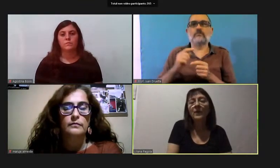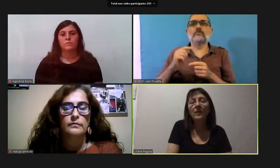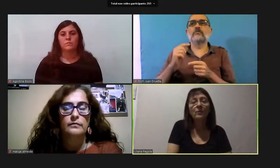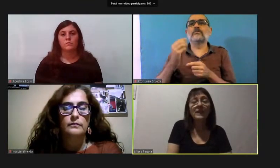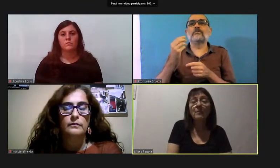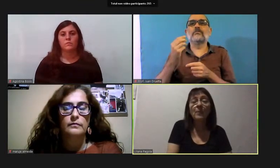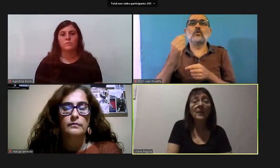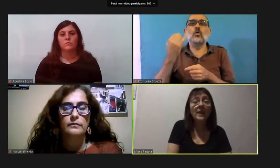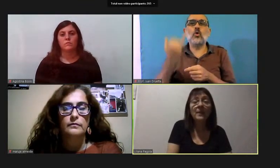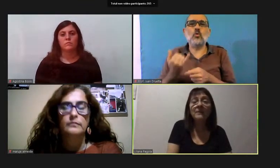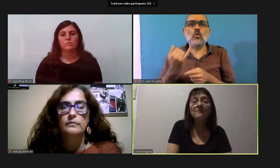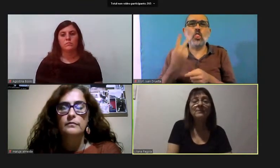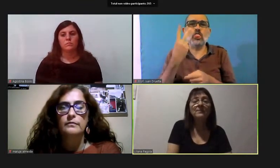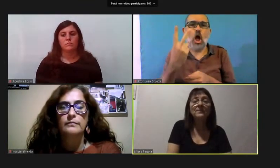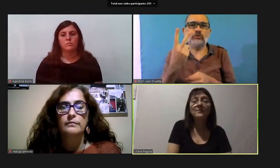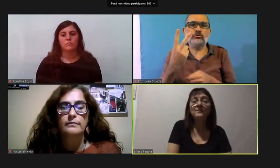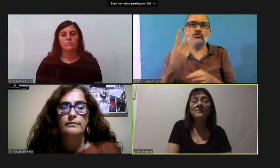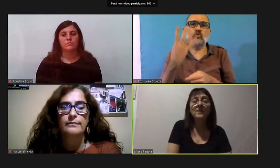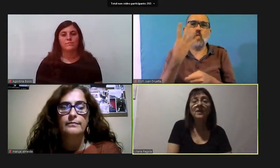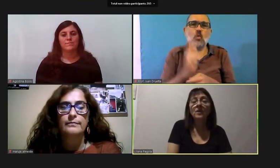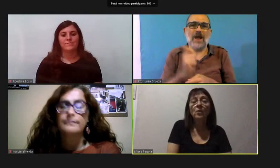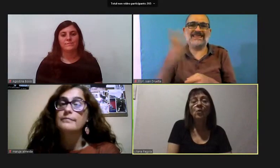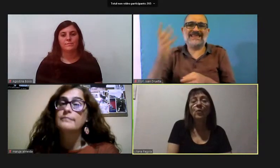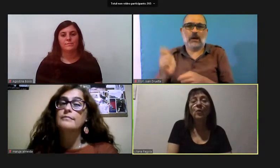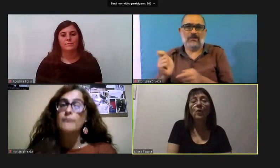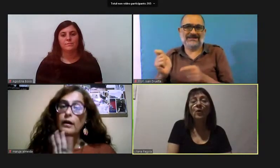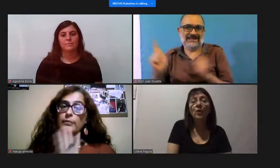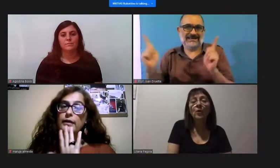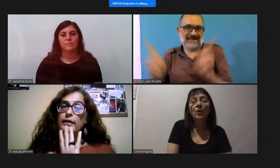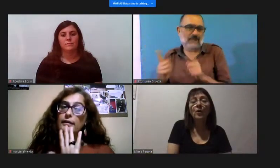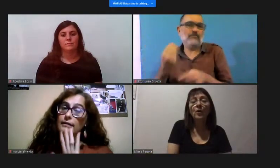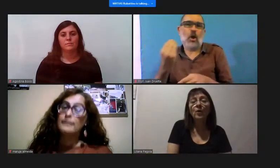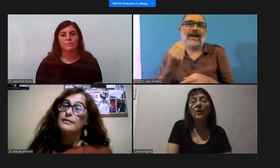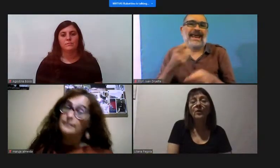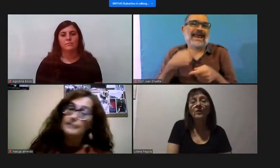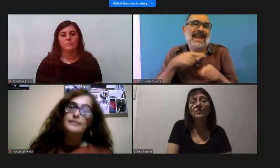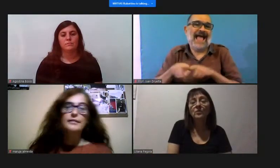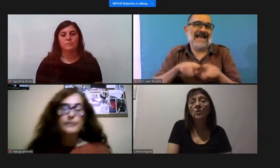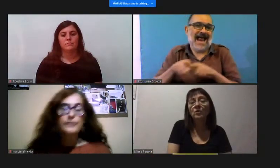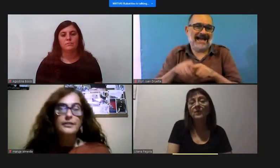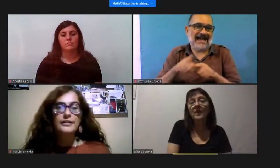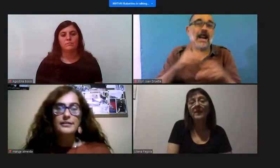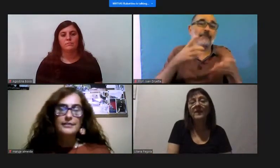Lamentablemente fue un tiempo breve, hubo